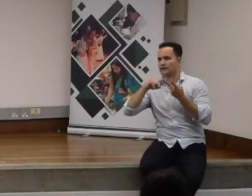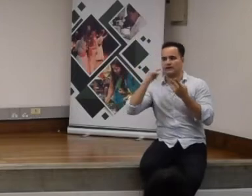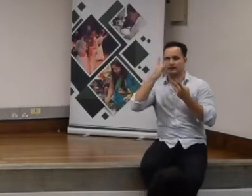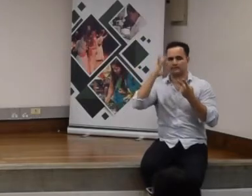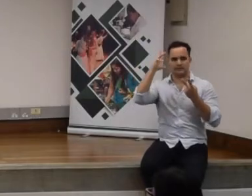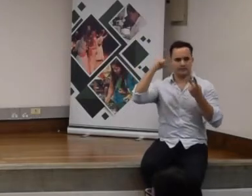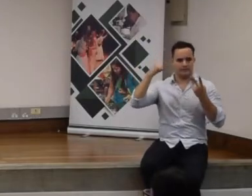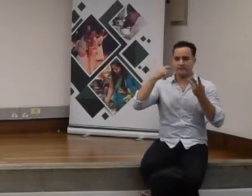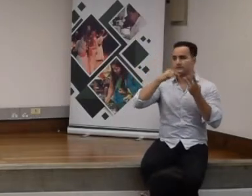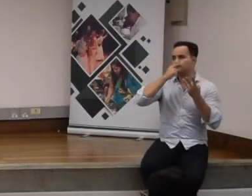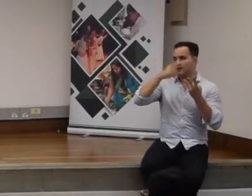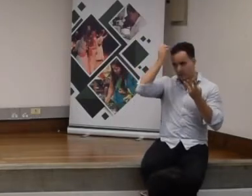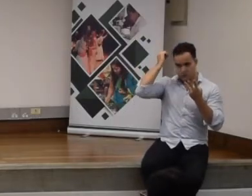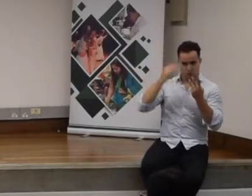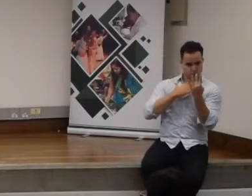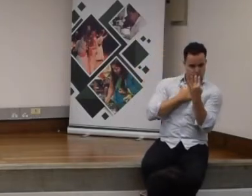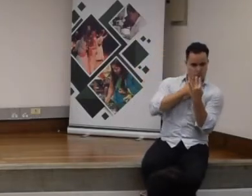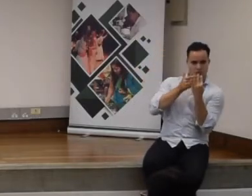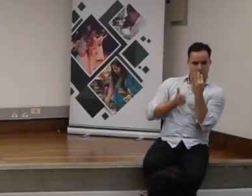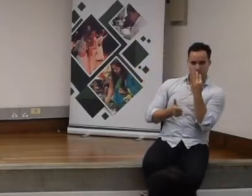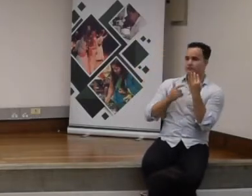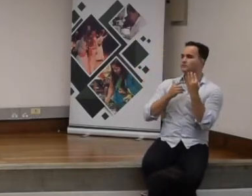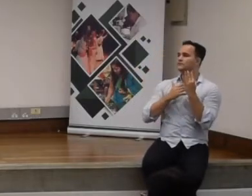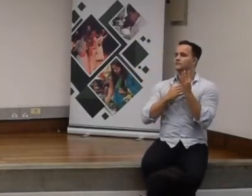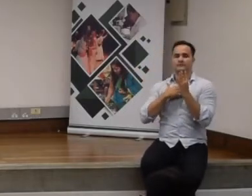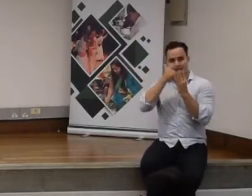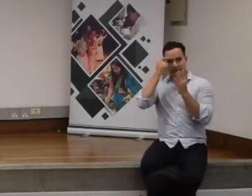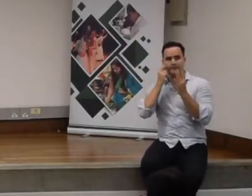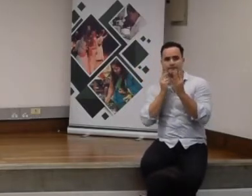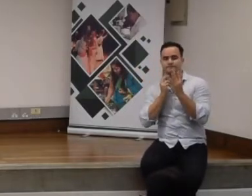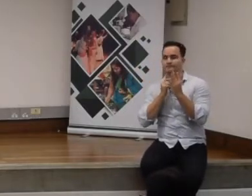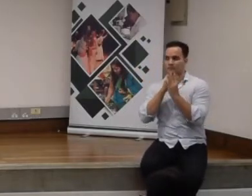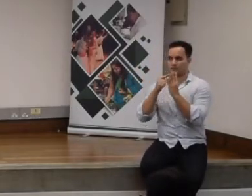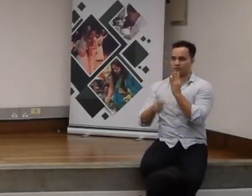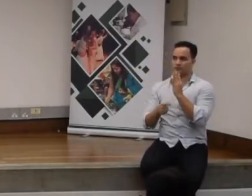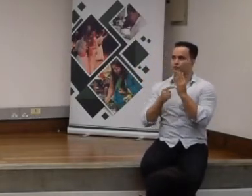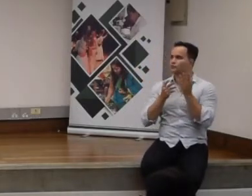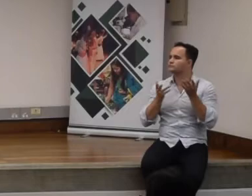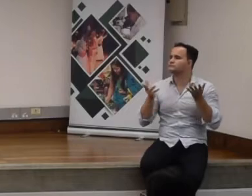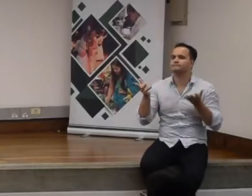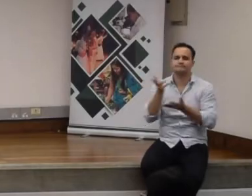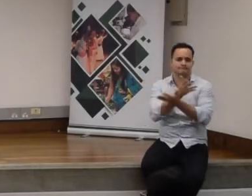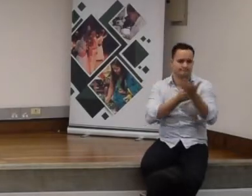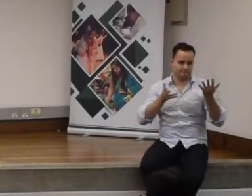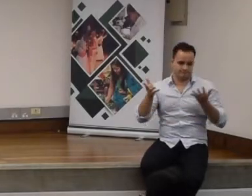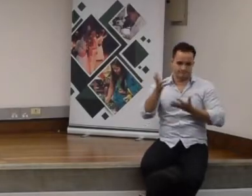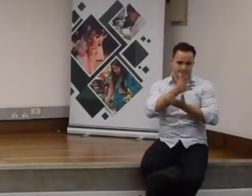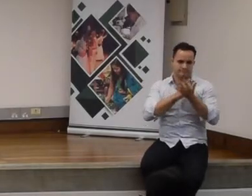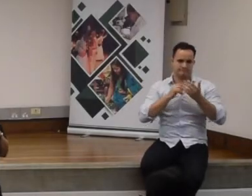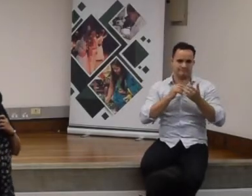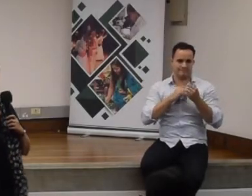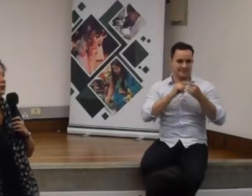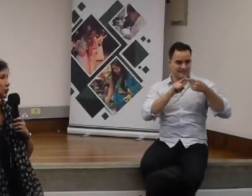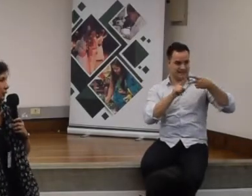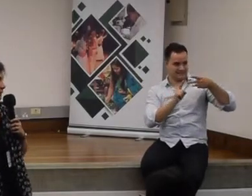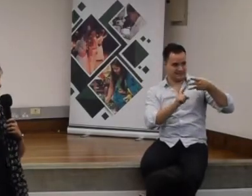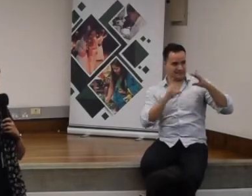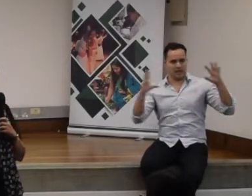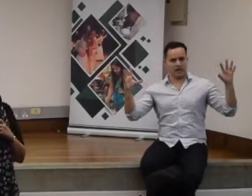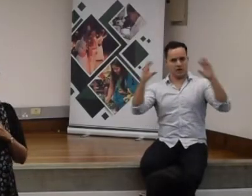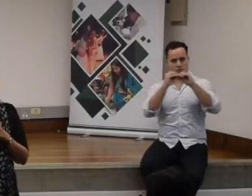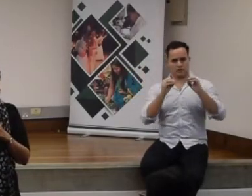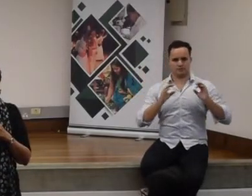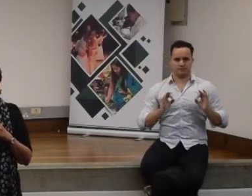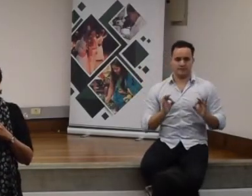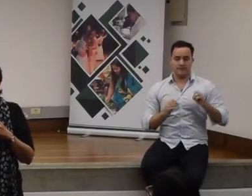yo estamos encargados de, digamos, poner en común estas 3 cosas que debemos concertar.